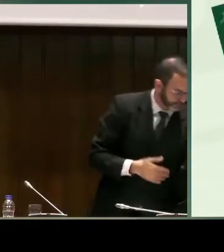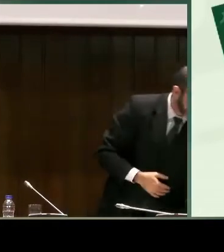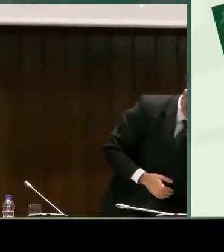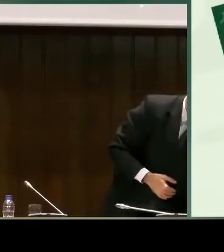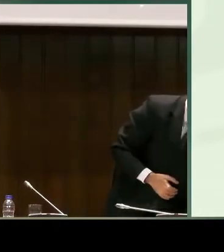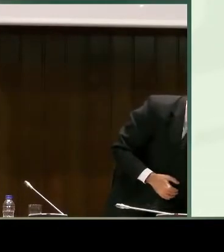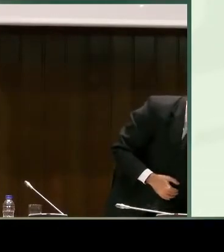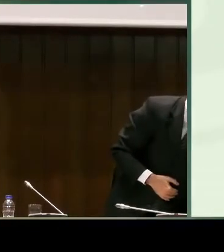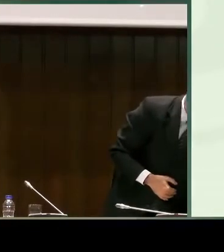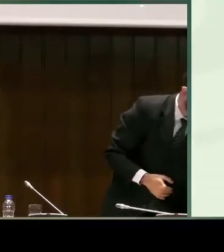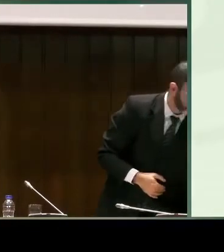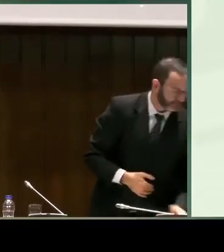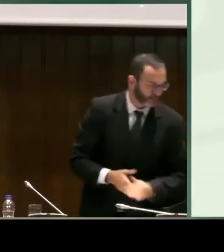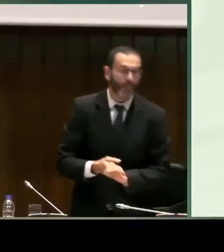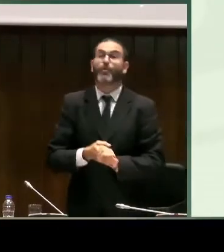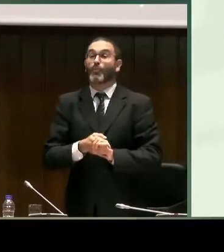asociativo.